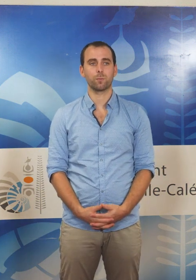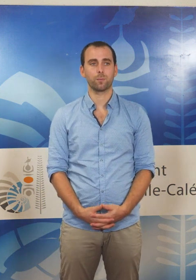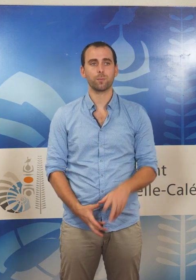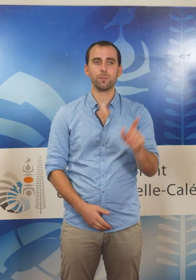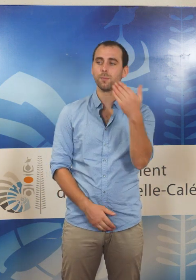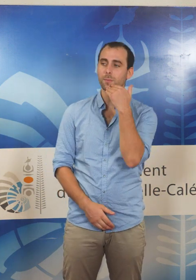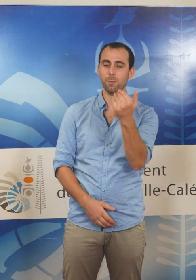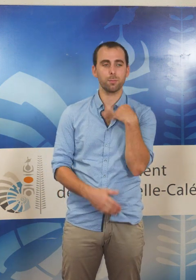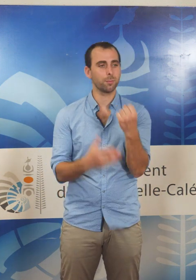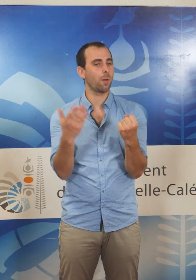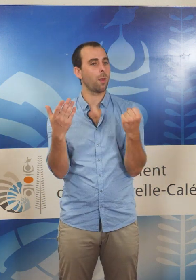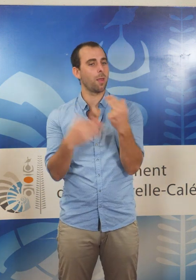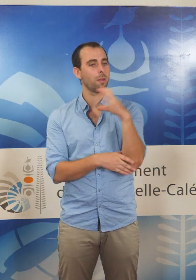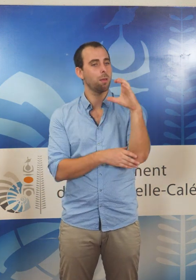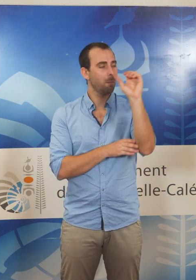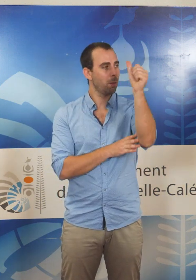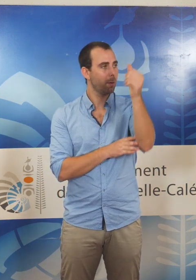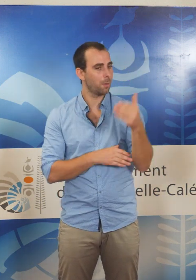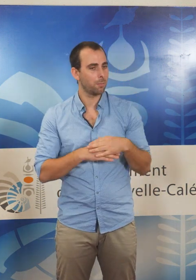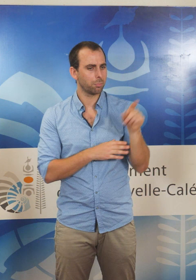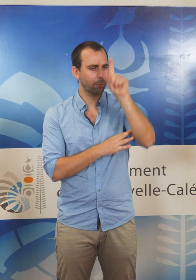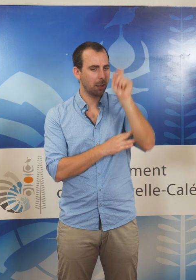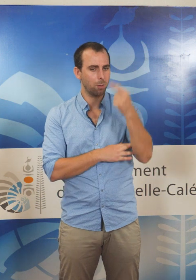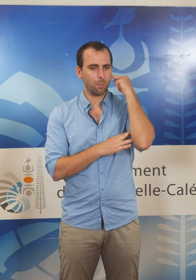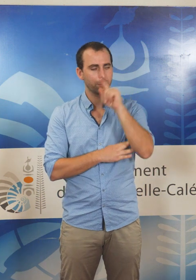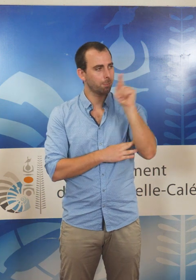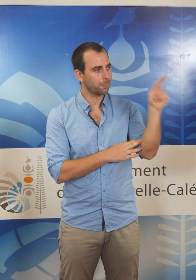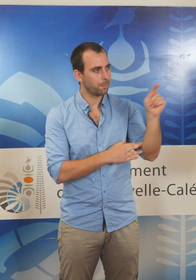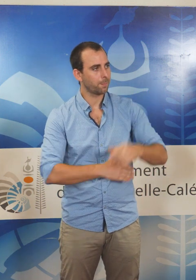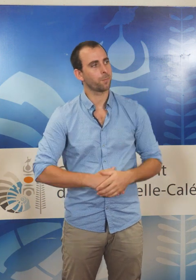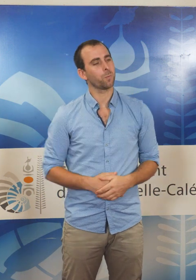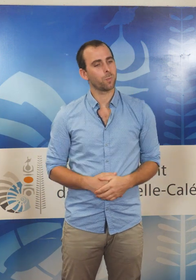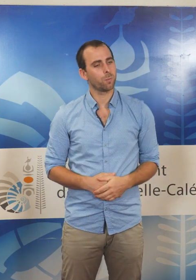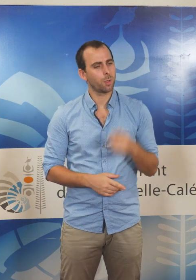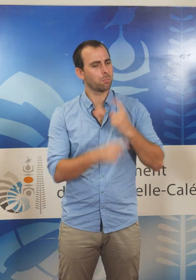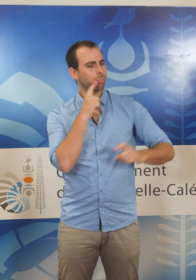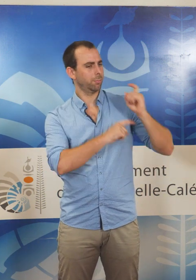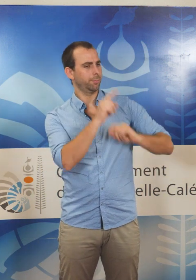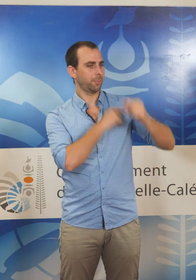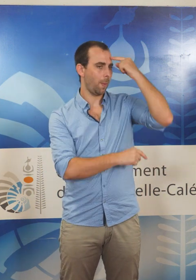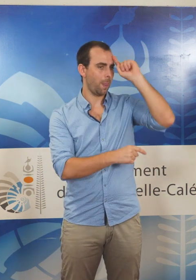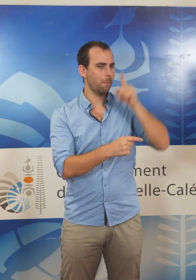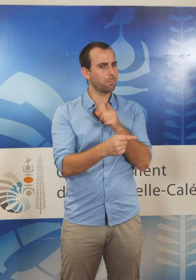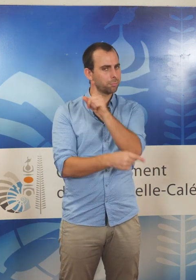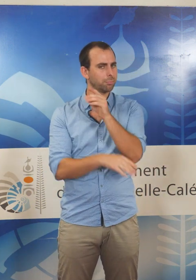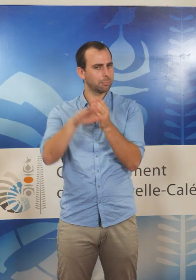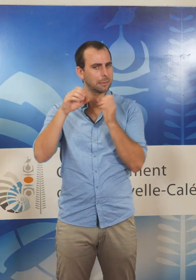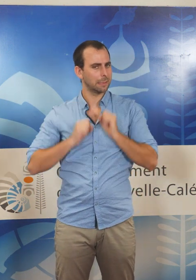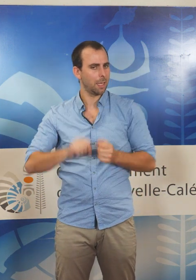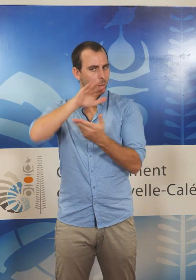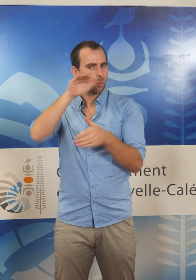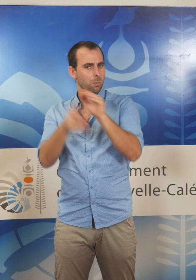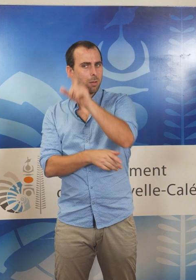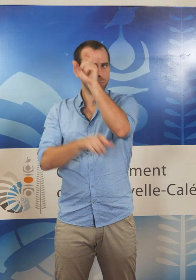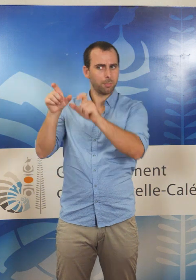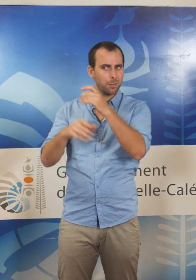Bonjour, Natacha Cognard pour Nouvelle-Calédonie La Première. C'est une question pour Monsieur Gigès. Je reviens sur le communiqué de presse donc du Sénat coutumier et des